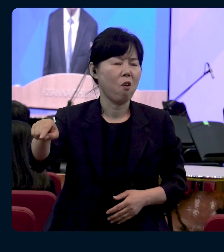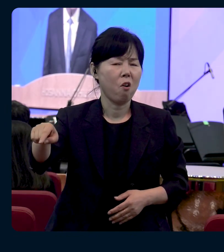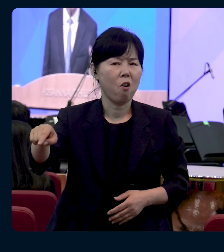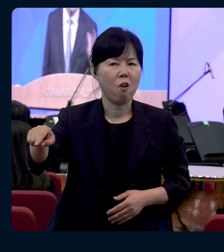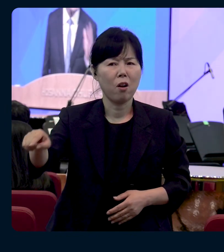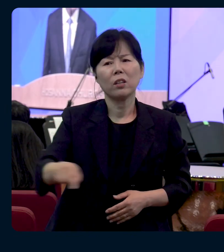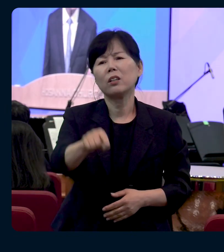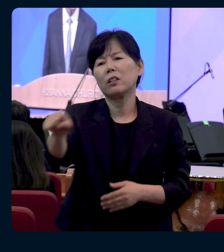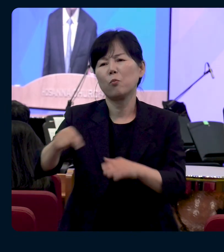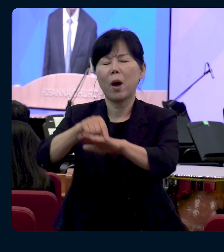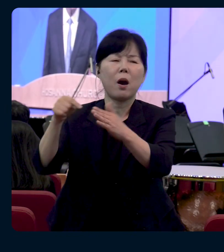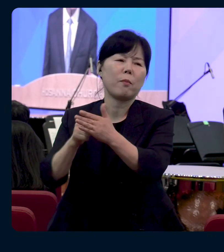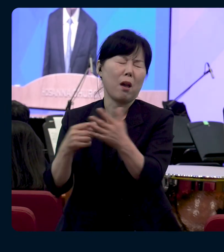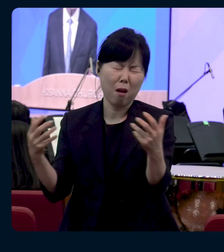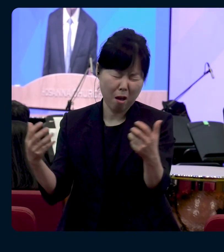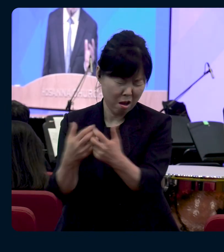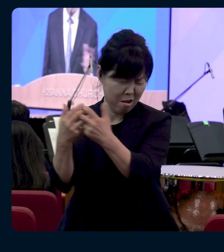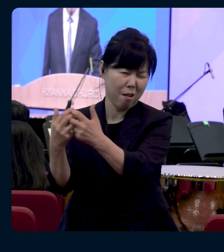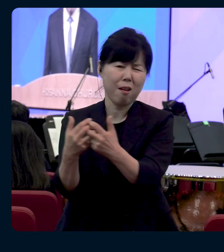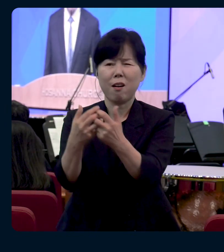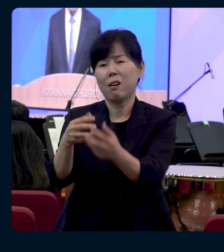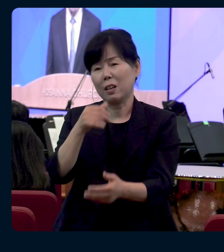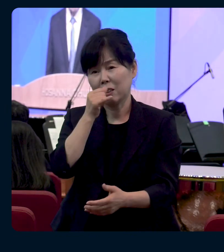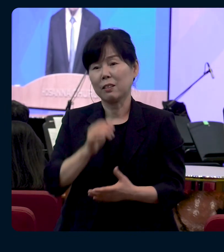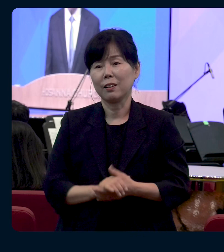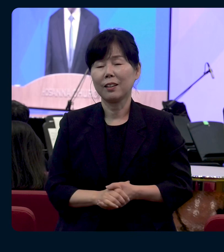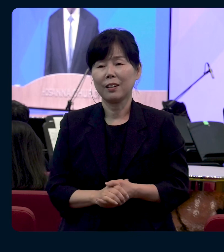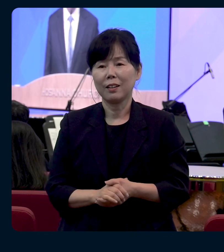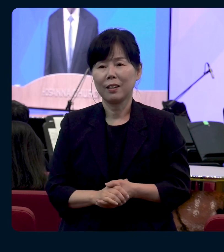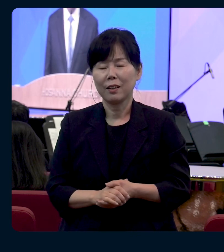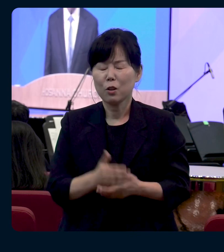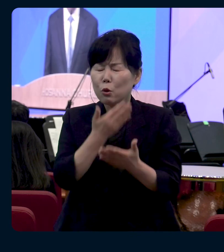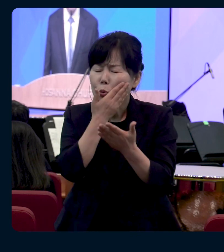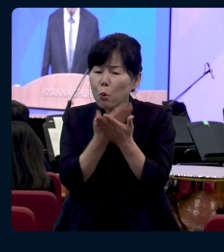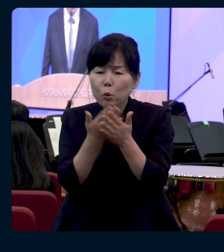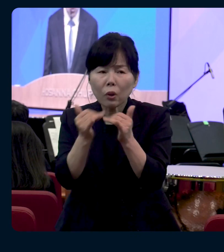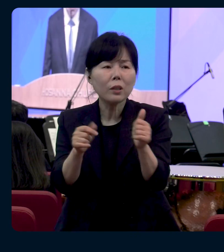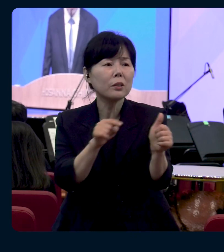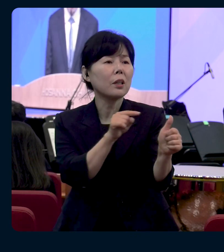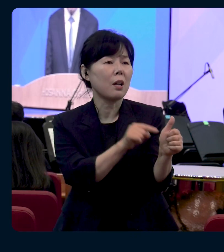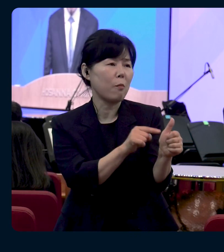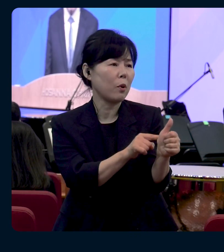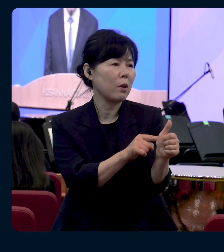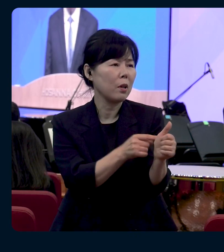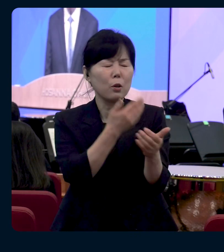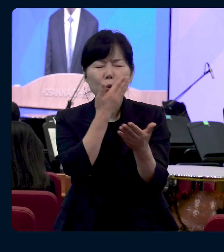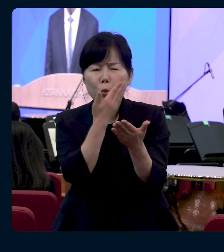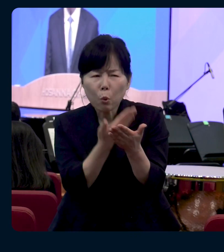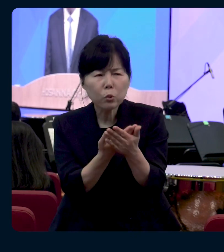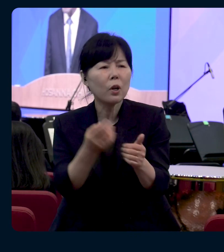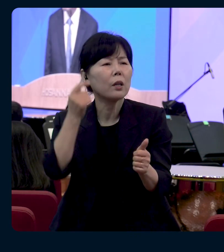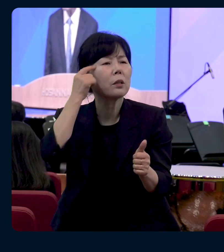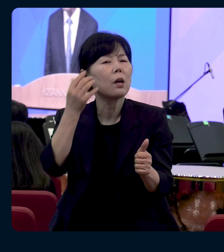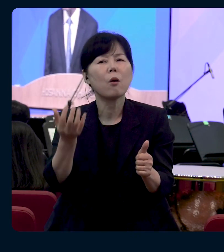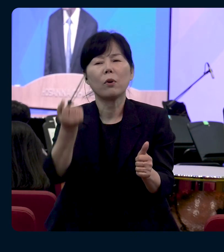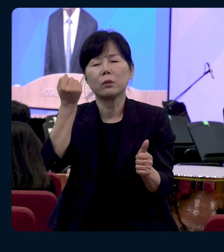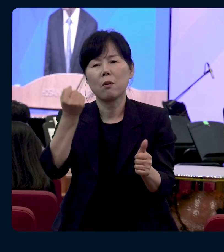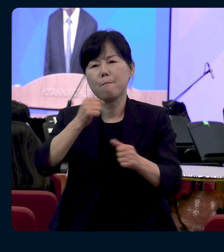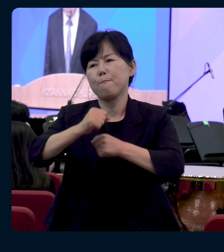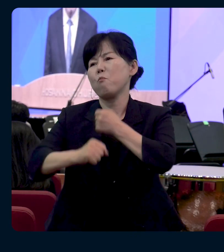그게 지금 그들을 꽉 채우고 있어요. 예, 즉 소중한 사람을 소중하게 대하지 않고